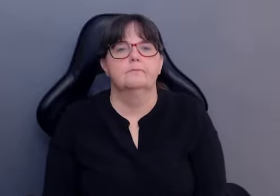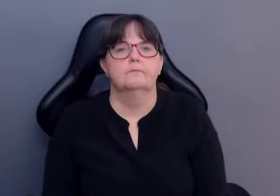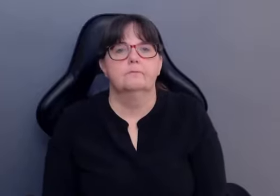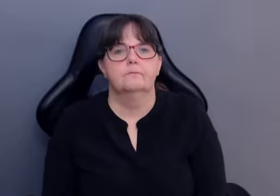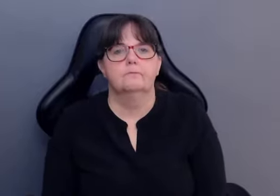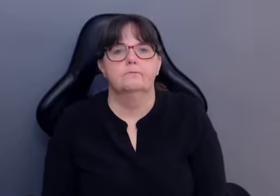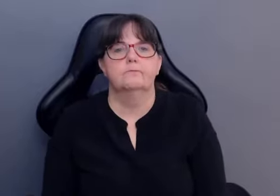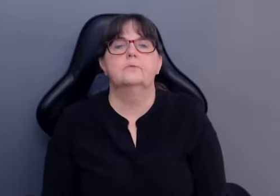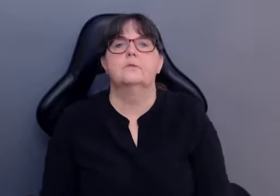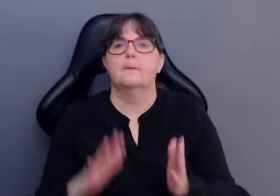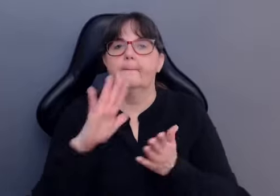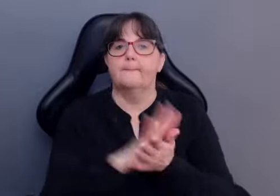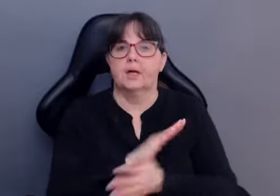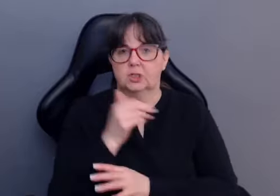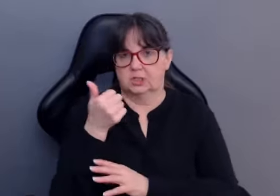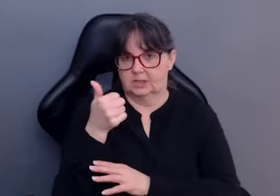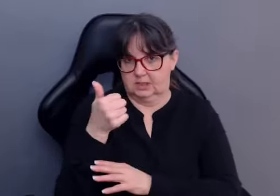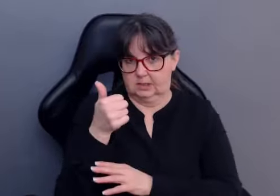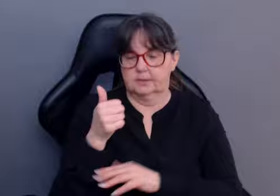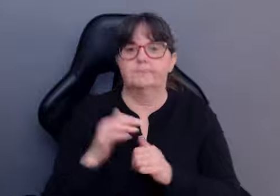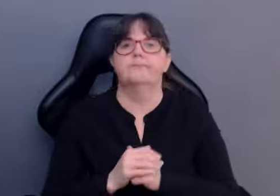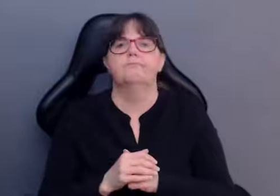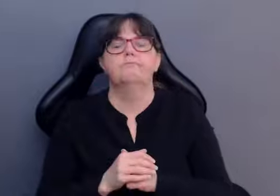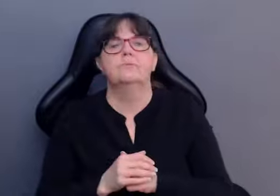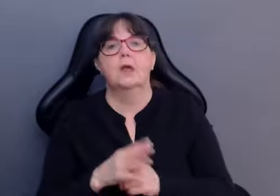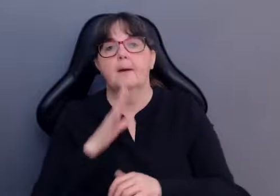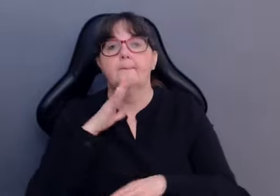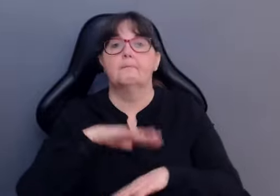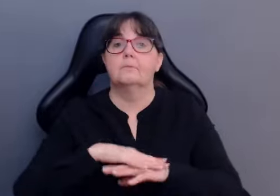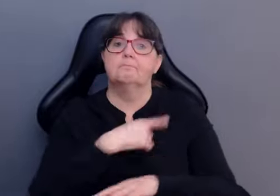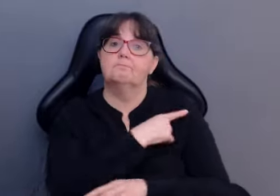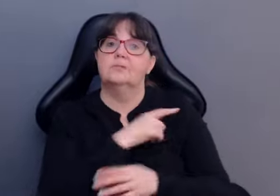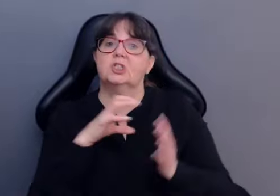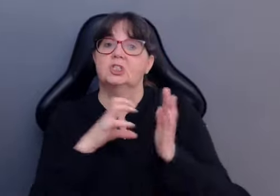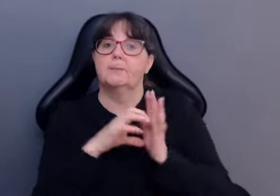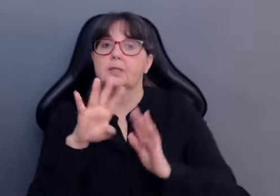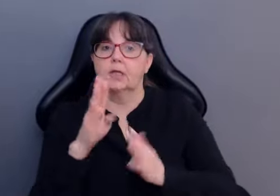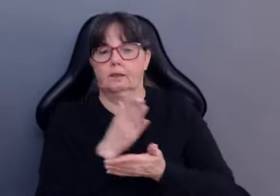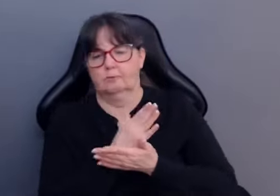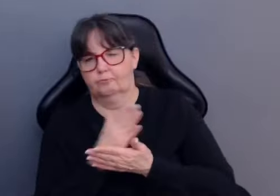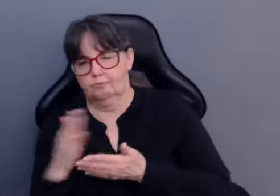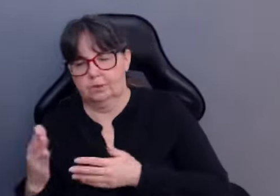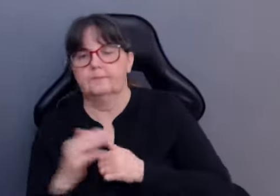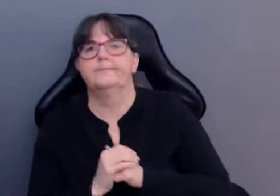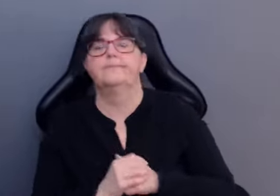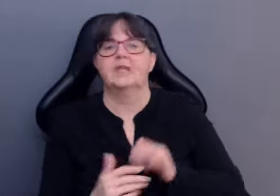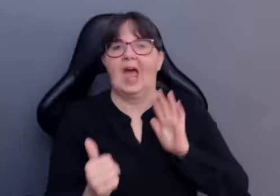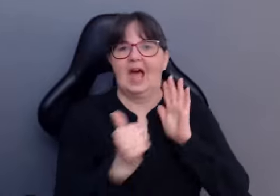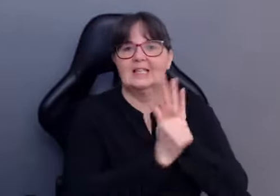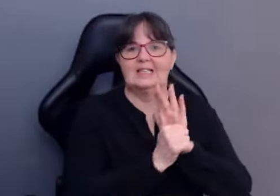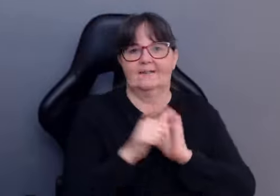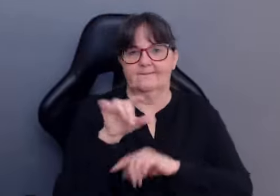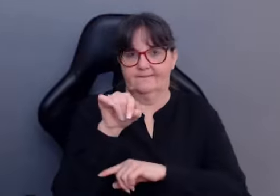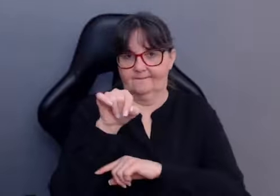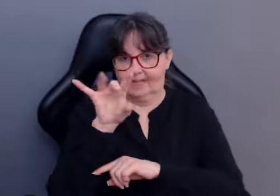Page 10, suite du chapitre 4. Article 28. Assemblée